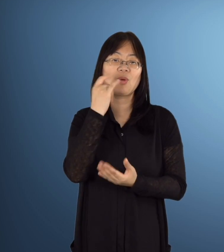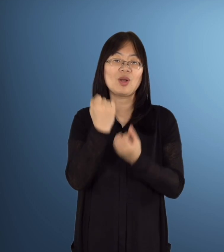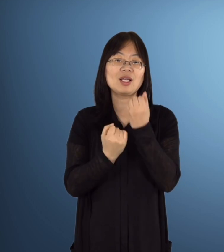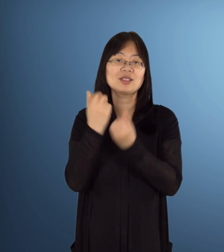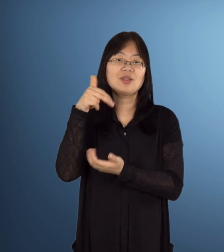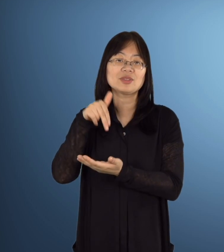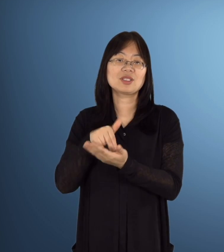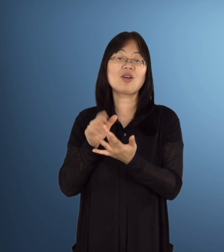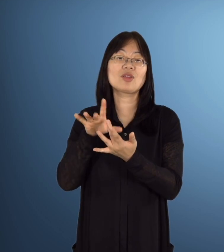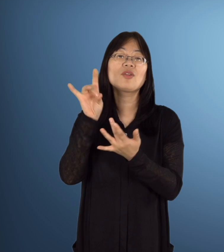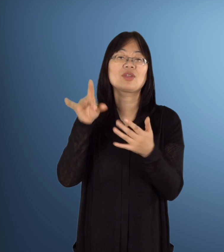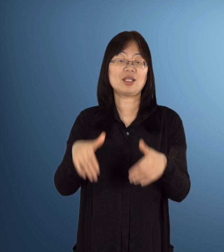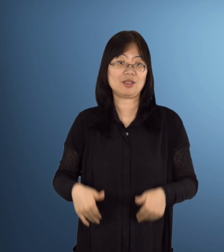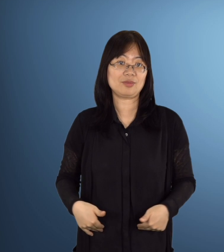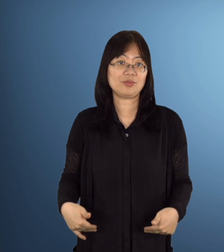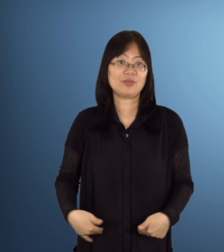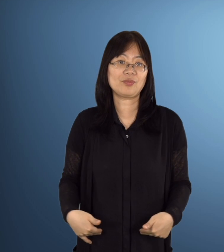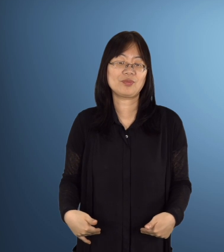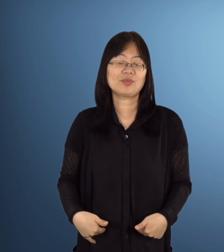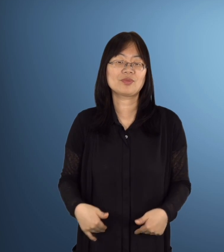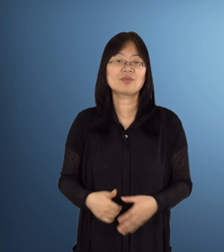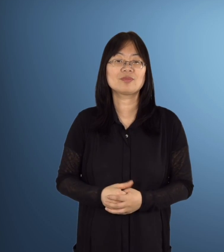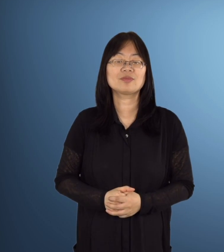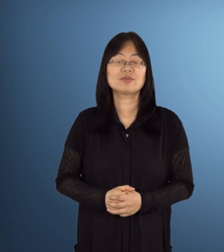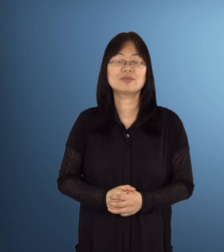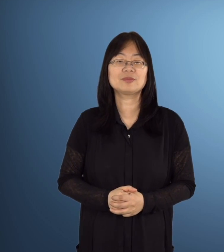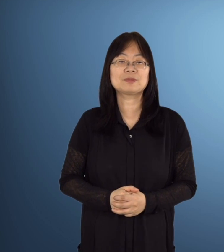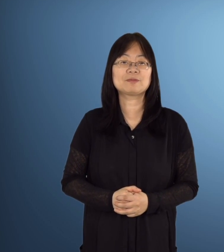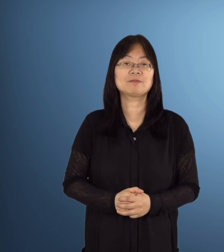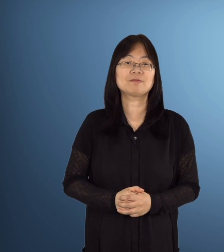해석적인 선택을 해야 돼요.